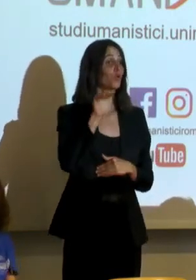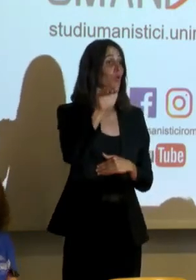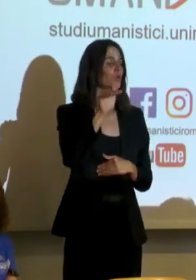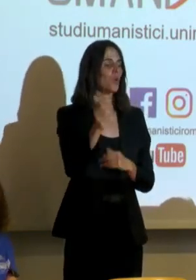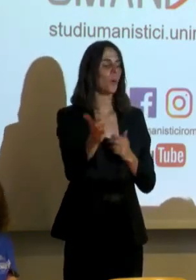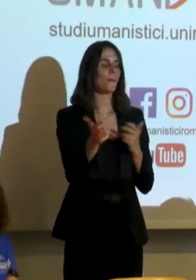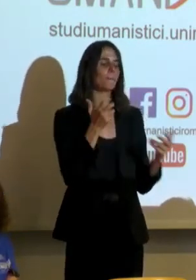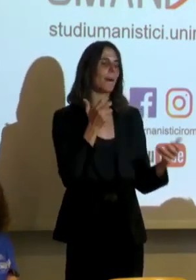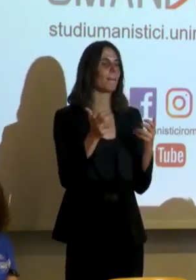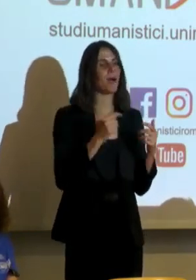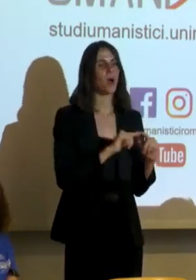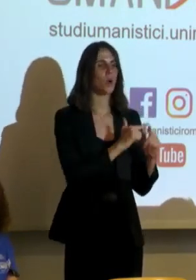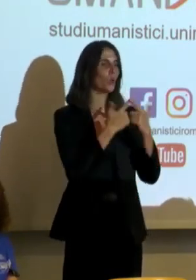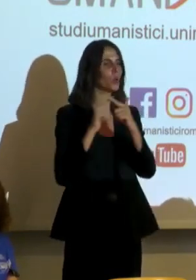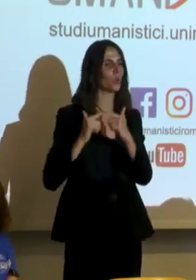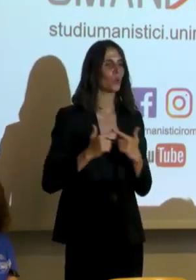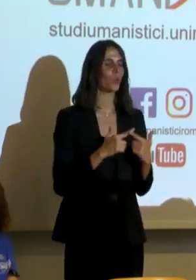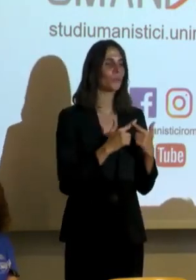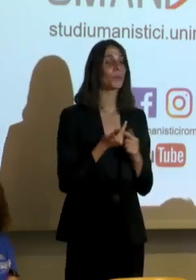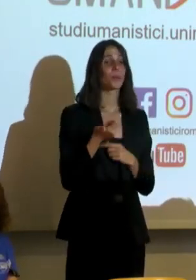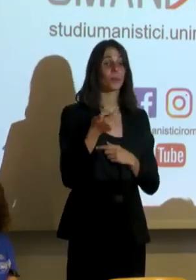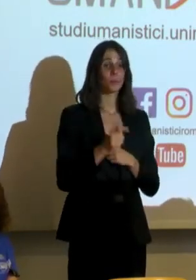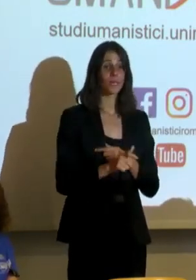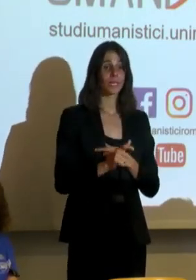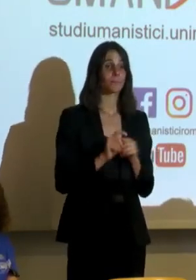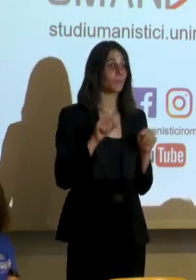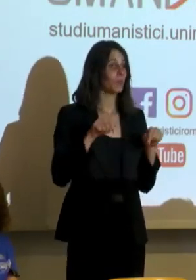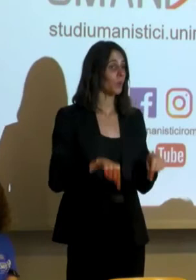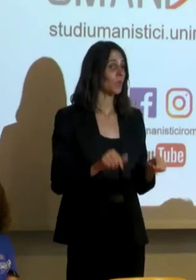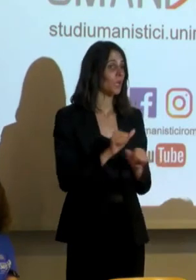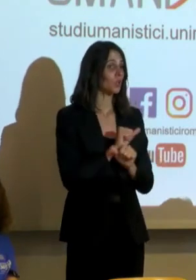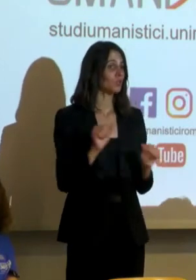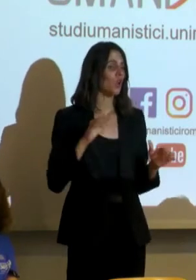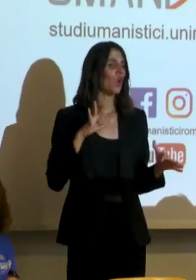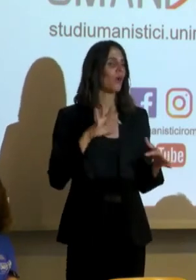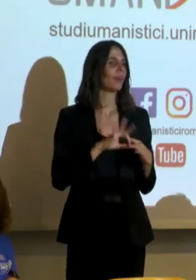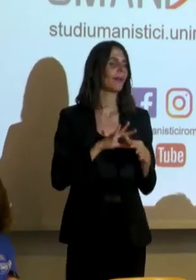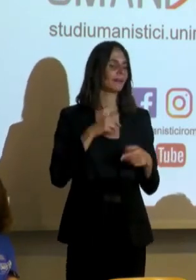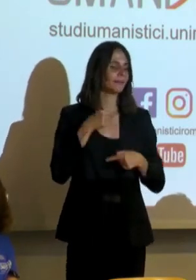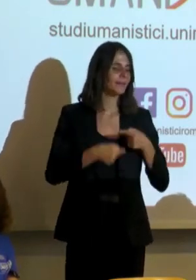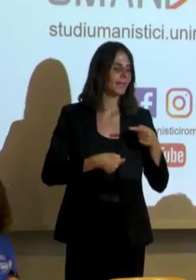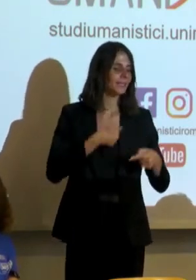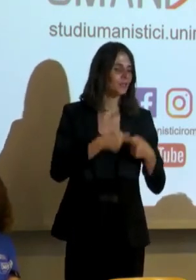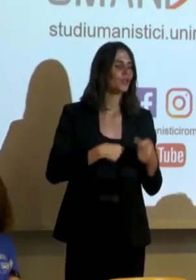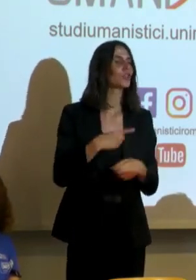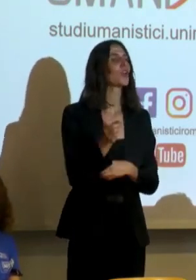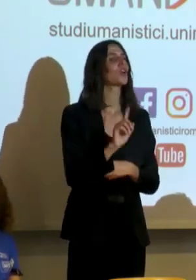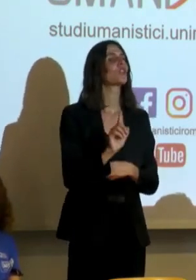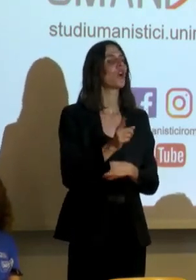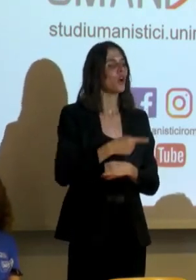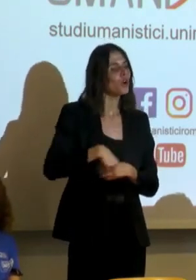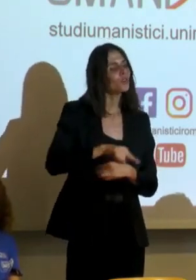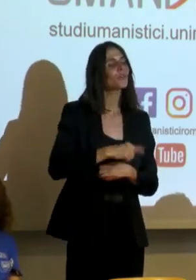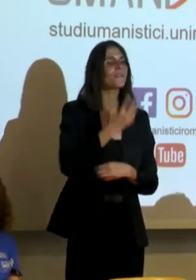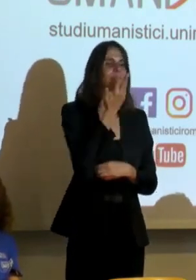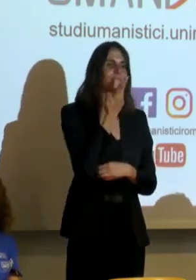anche qua, siccome non siamo soltanto legati alla tradizione, al mantenimento, ma ci piace creare, innovare, ci piace anche mettere